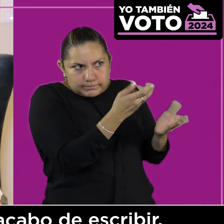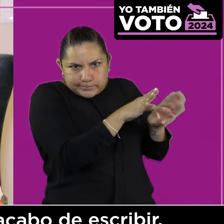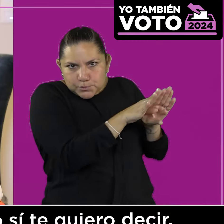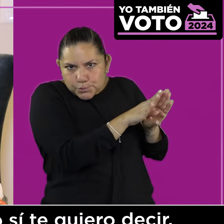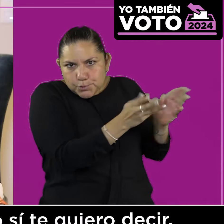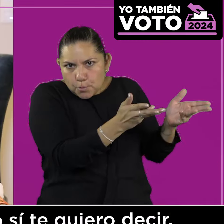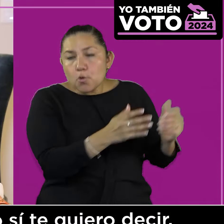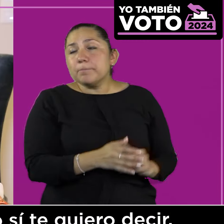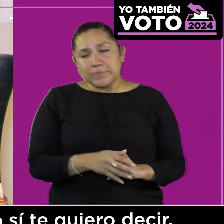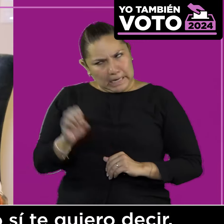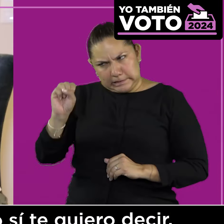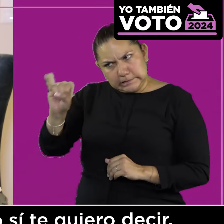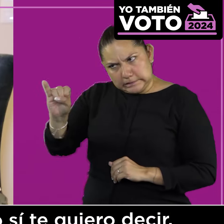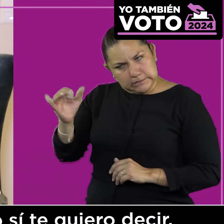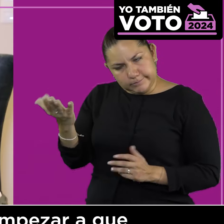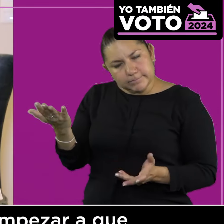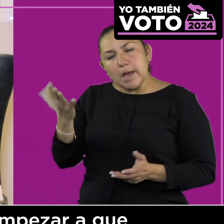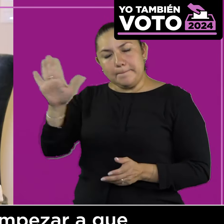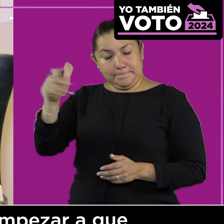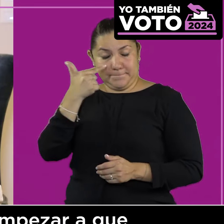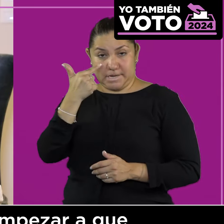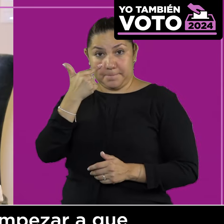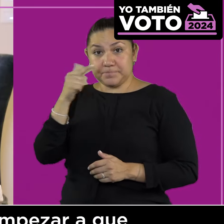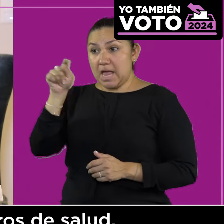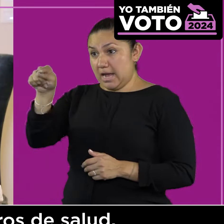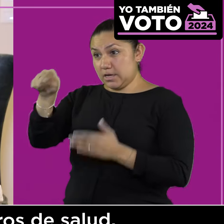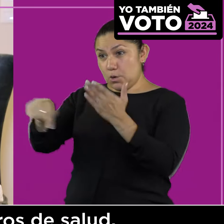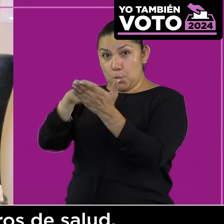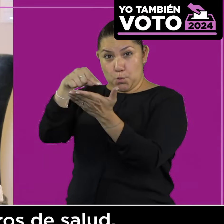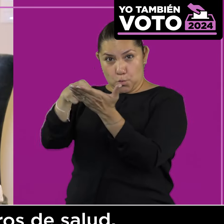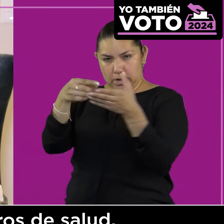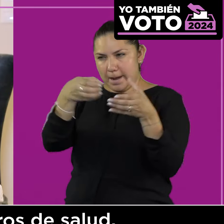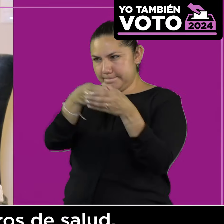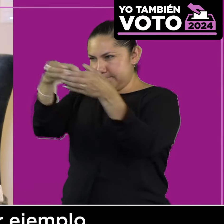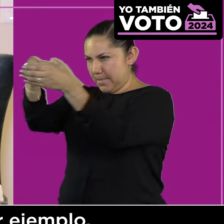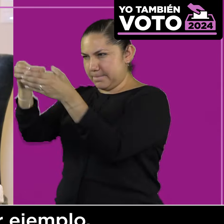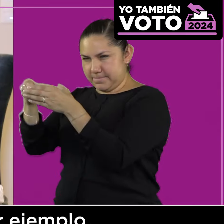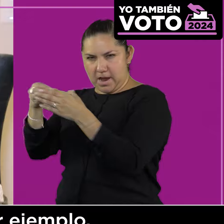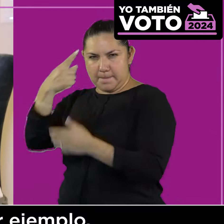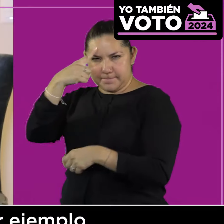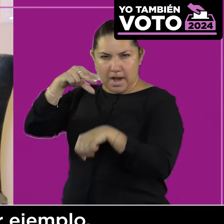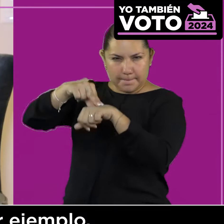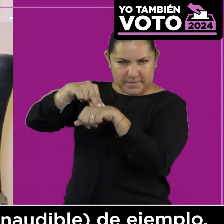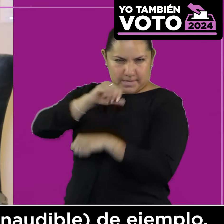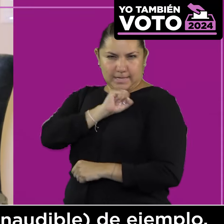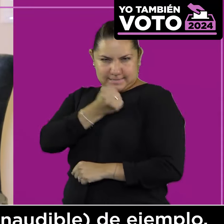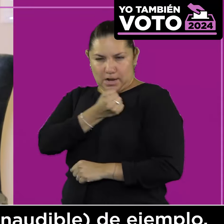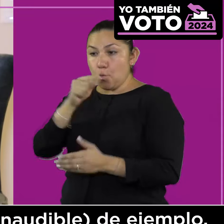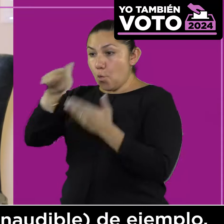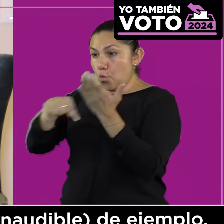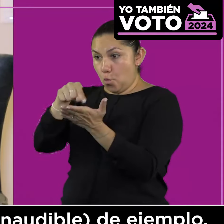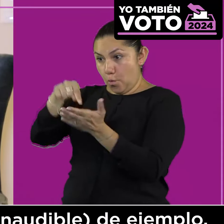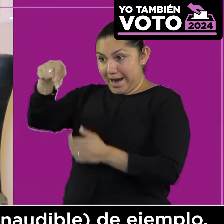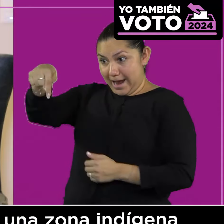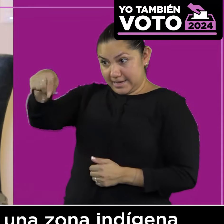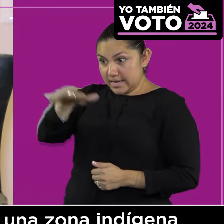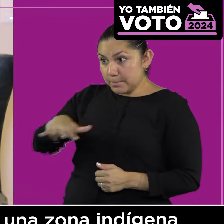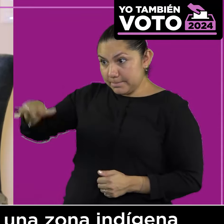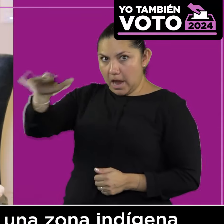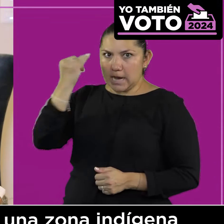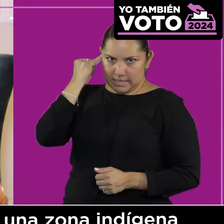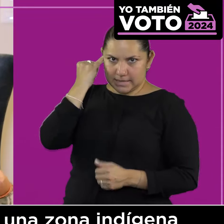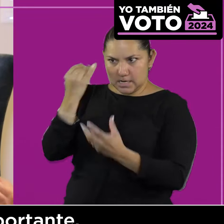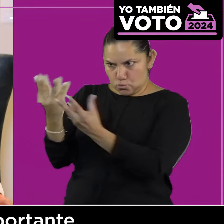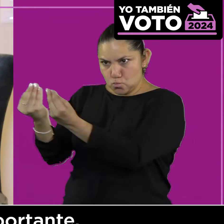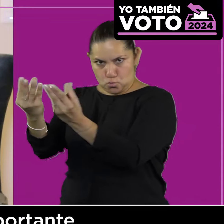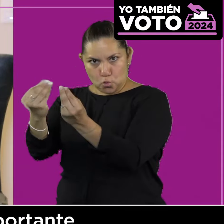describir qui si hay que empezar a a que en los centros de salud Mira por ejemplo vamos a poner una cajuca de ejemplo que es donde